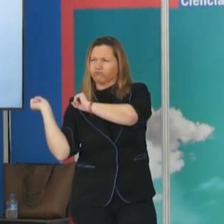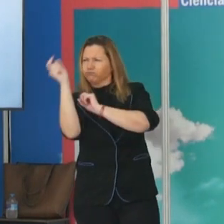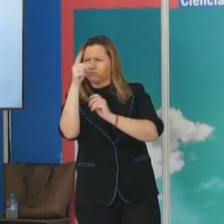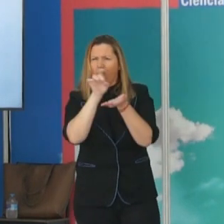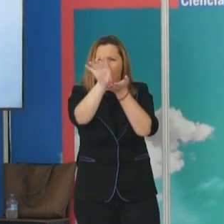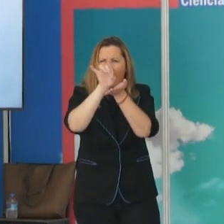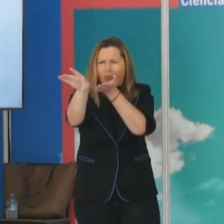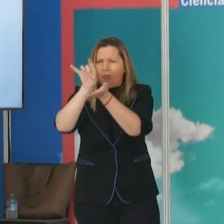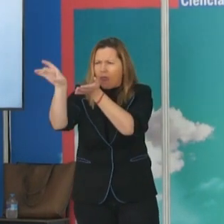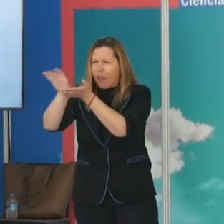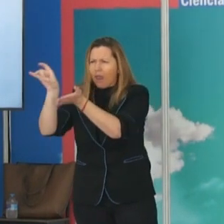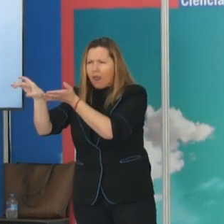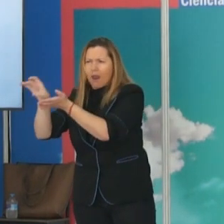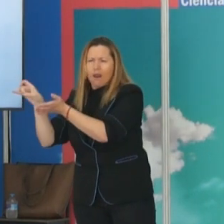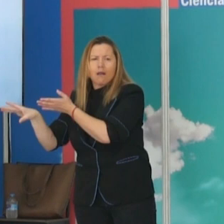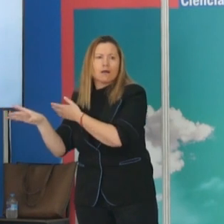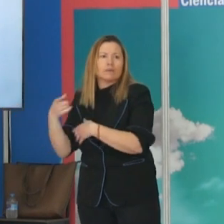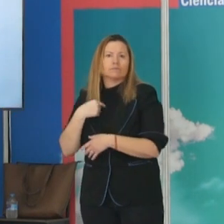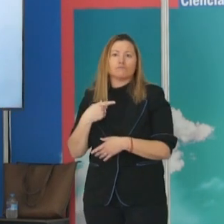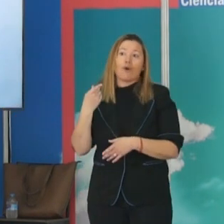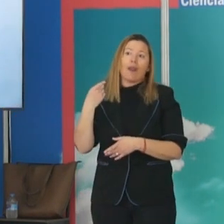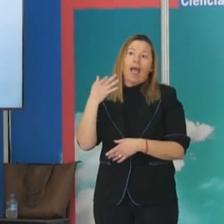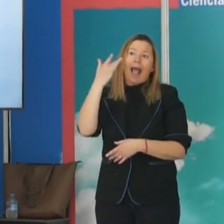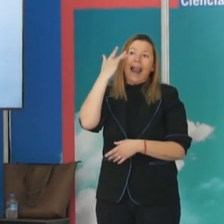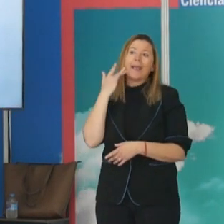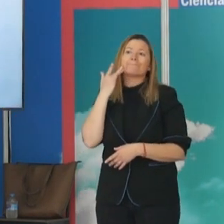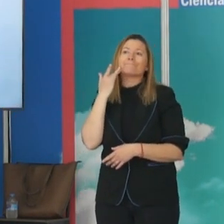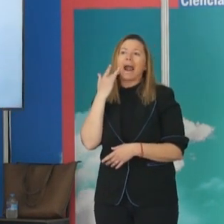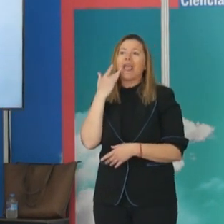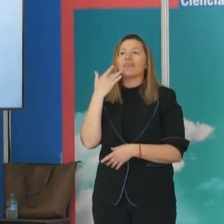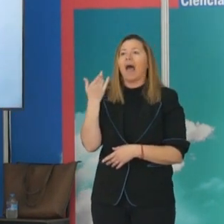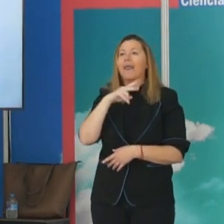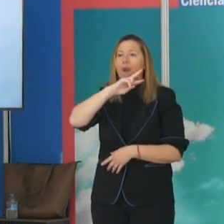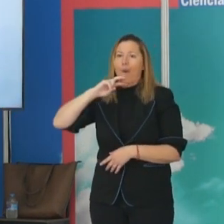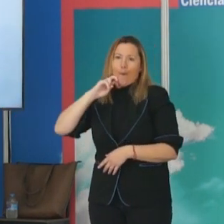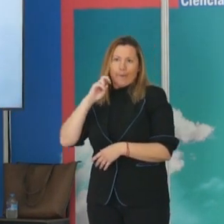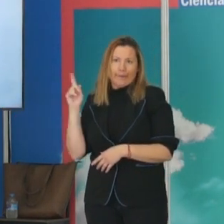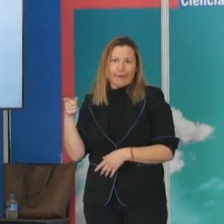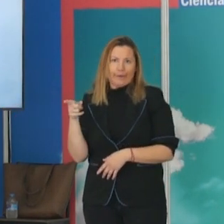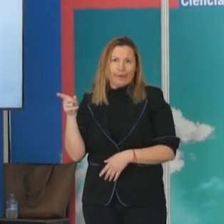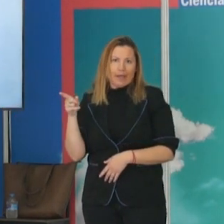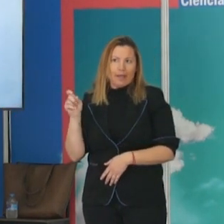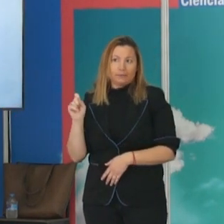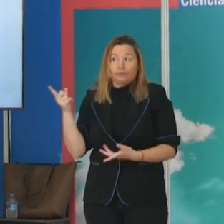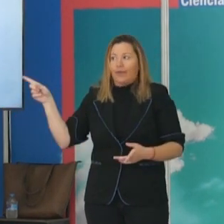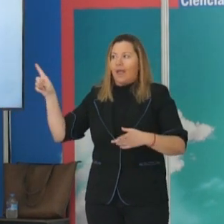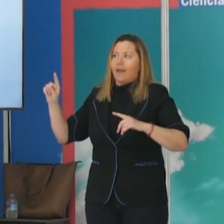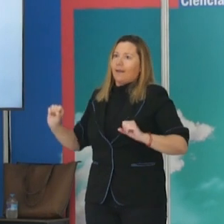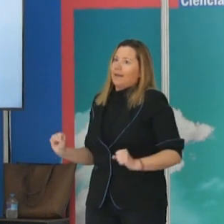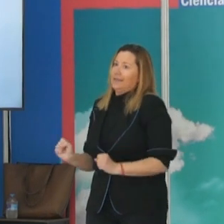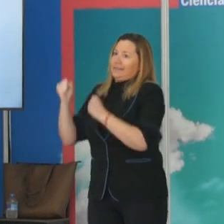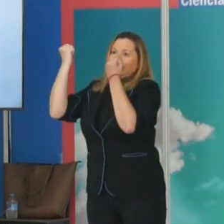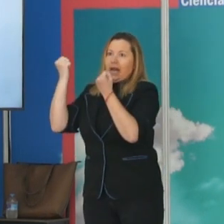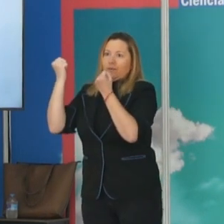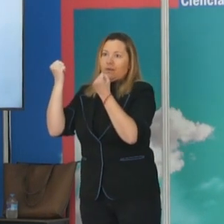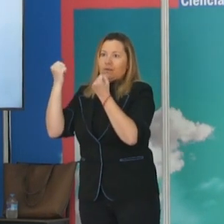y de las instituciones debido a la limpieza aria, pues entonces él, la primera tanda, se salva por haber contribuido